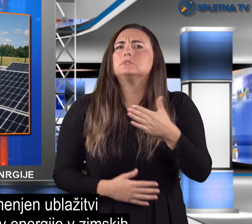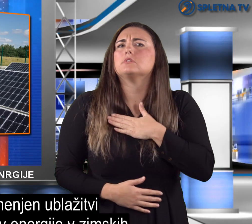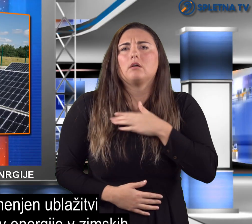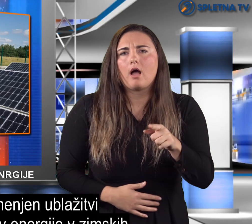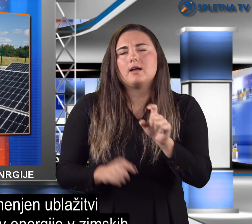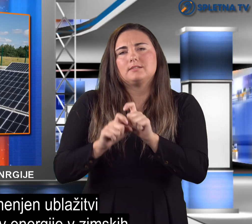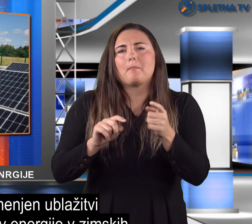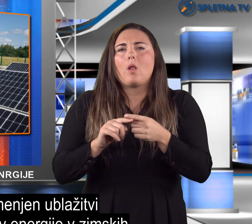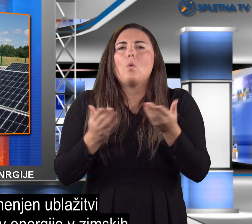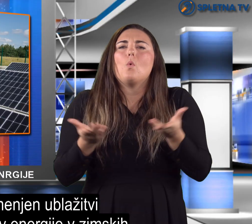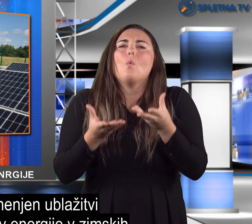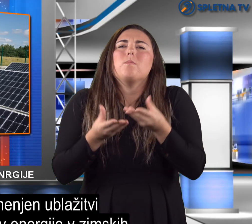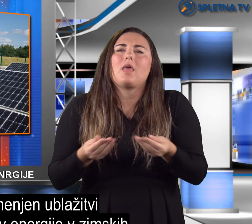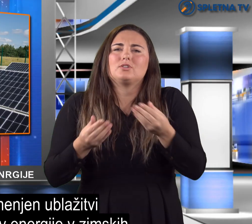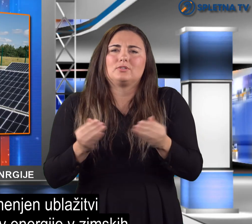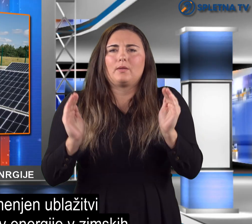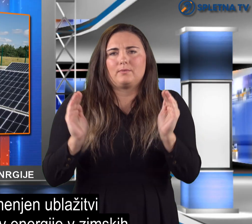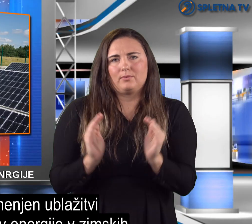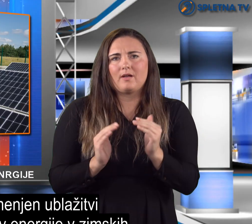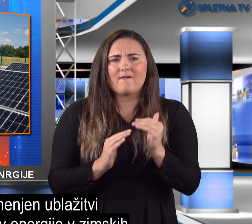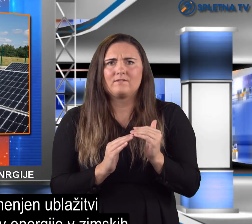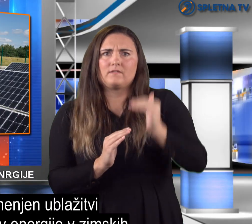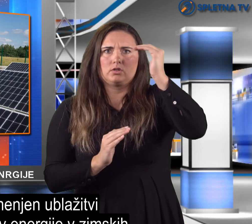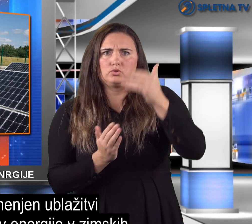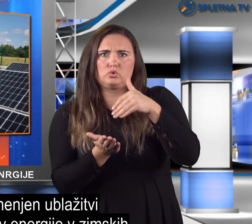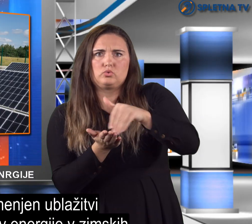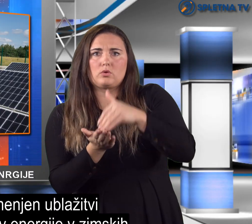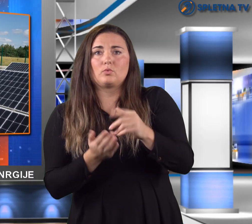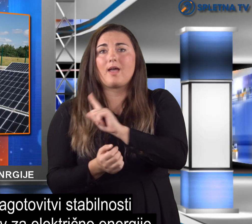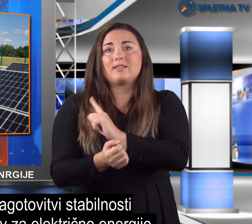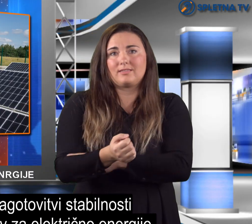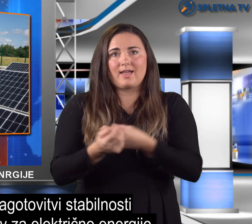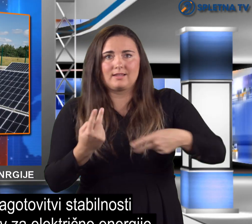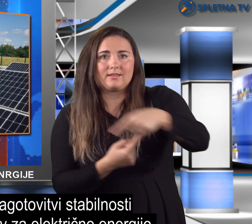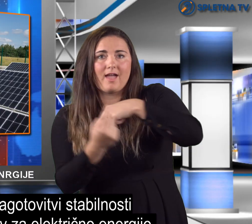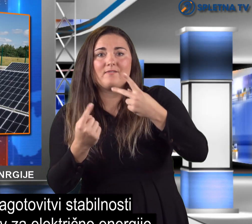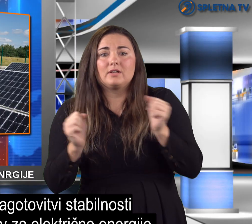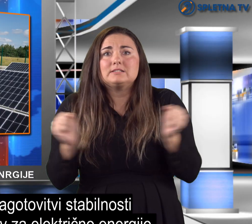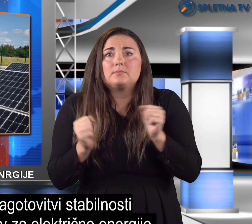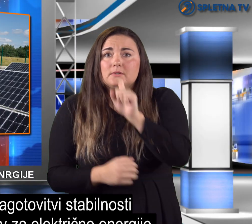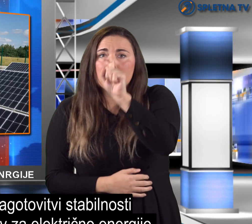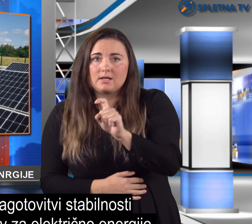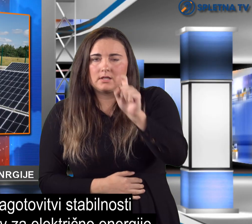v zimskih mesecih ter zagotovitvi stabilnosti mesečnih računov za električno